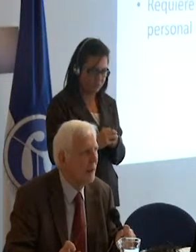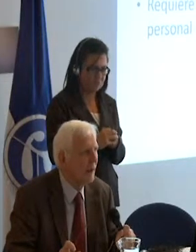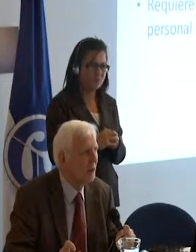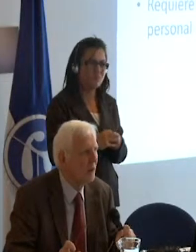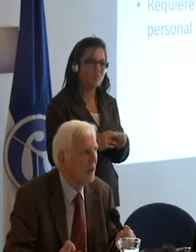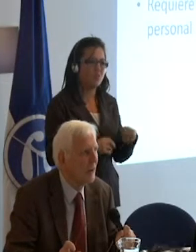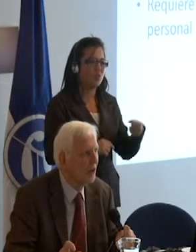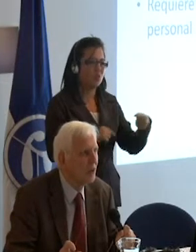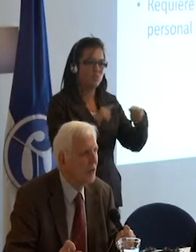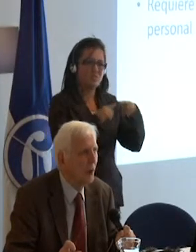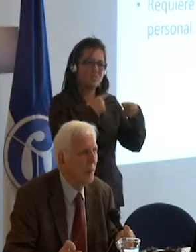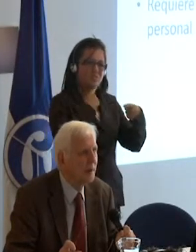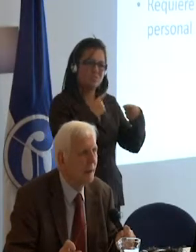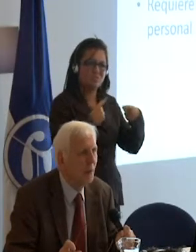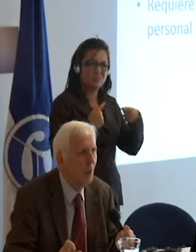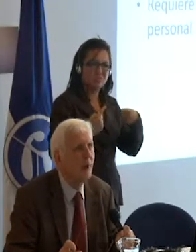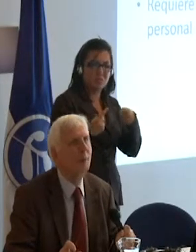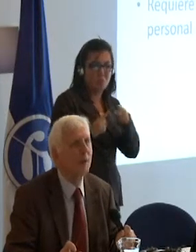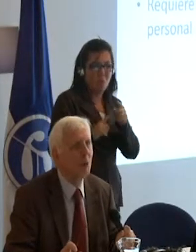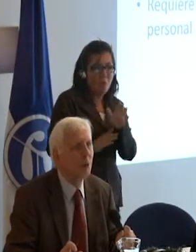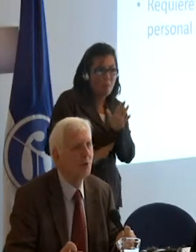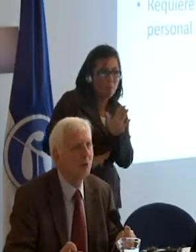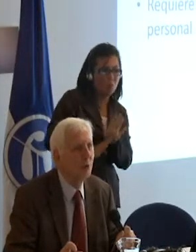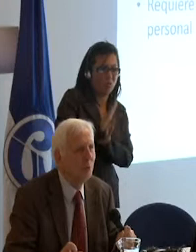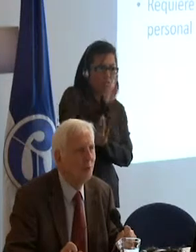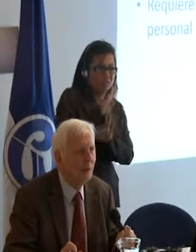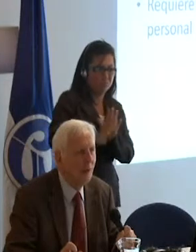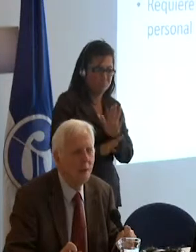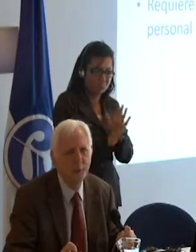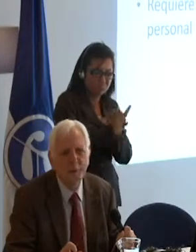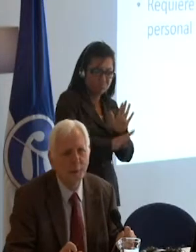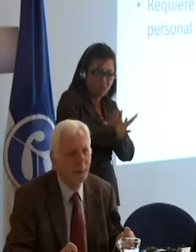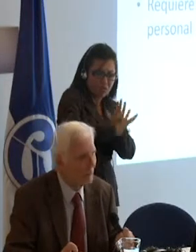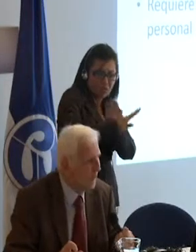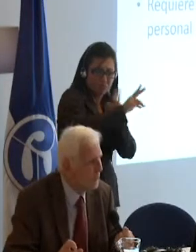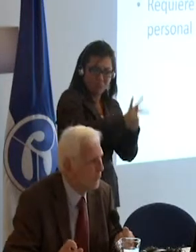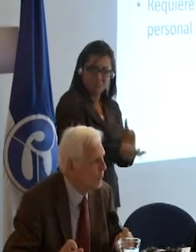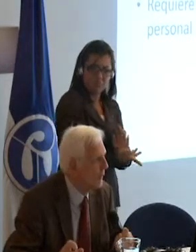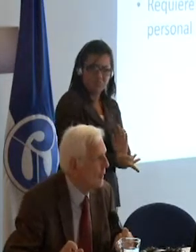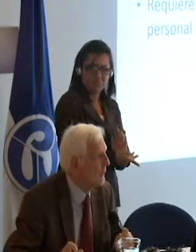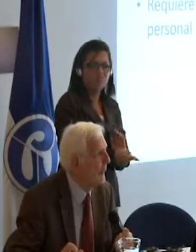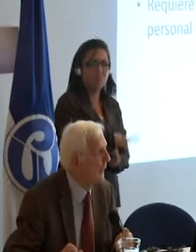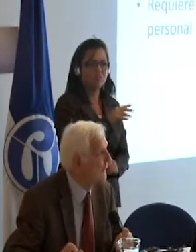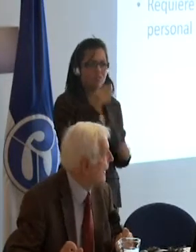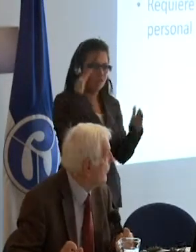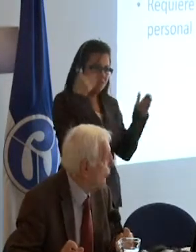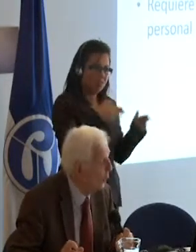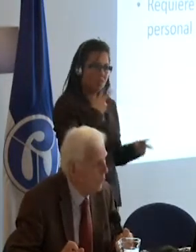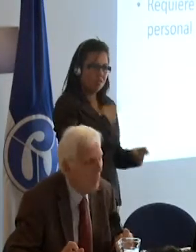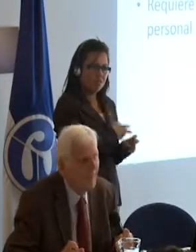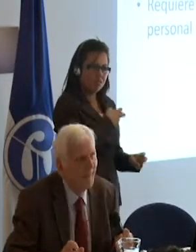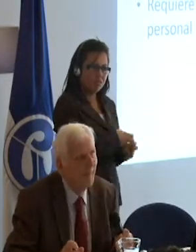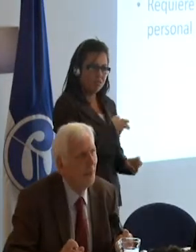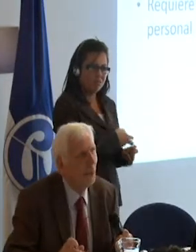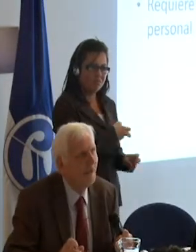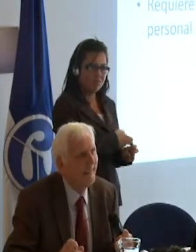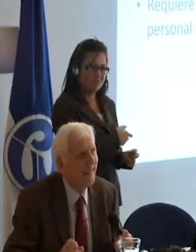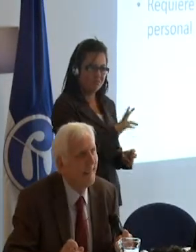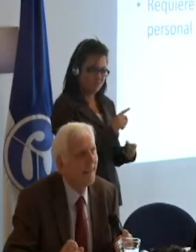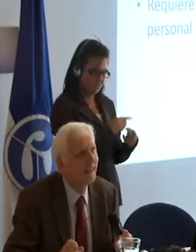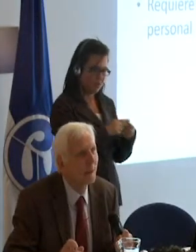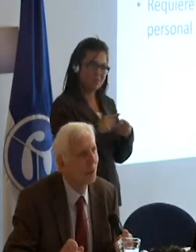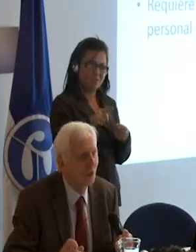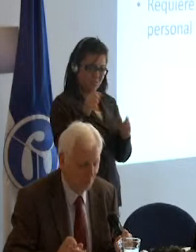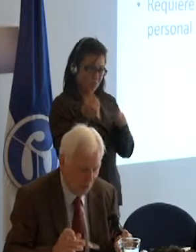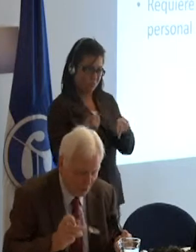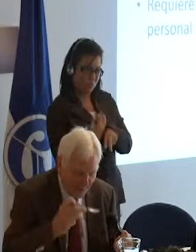es que no se habla mucho de los progresos que realizaron los estudiantes. Hablan de sus dificultades, pero no hablan de los progresos.